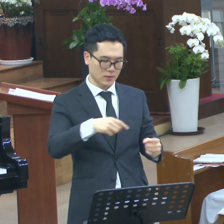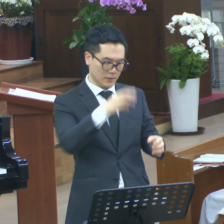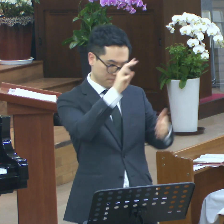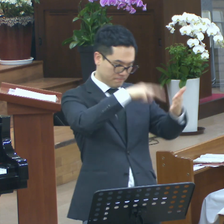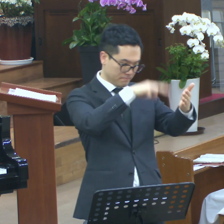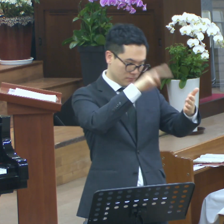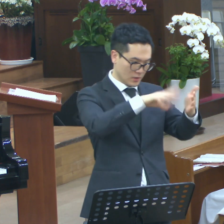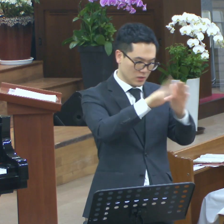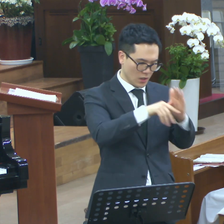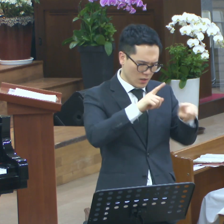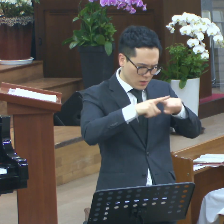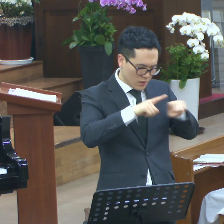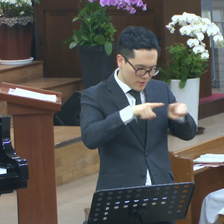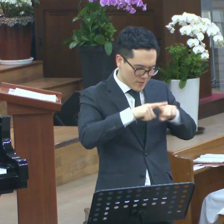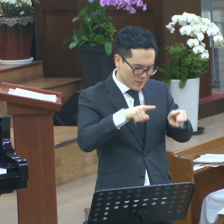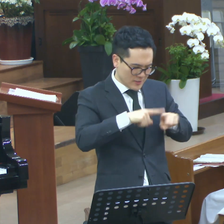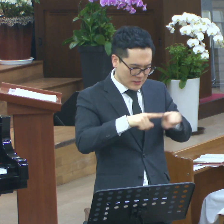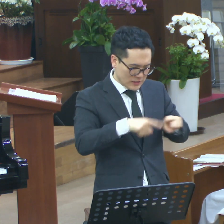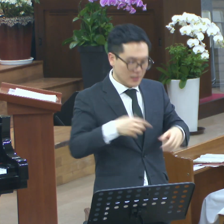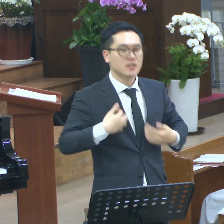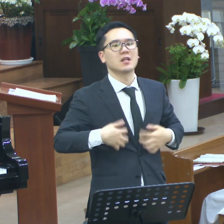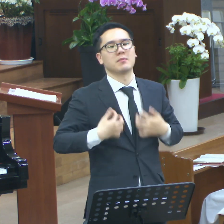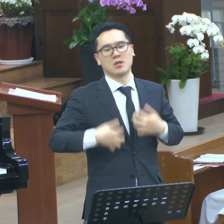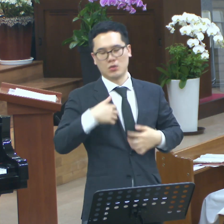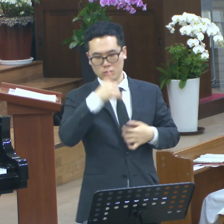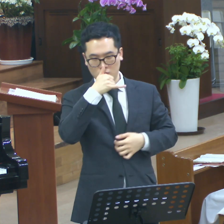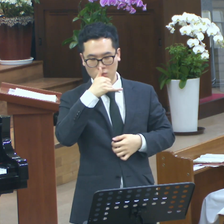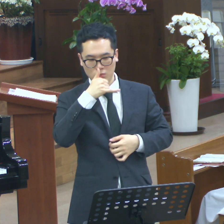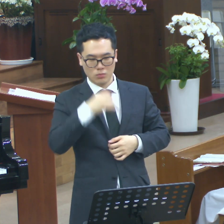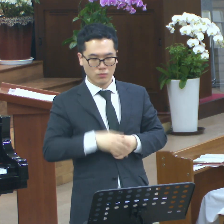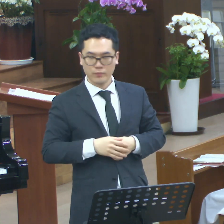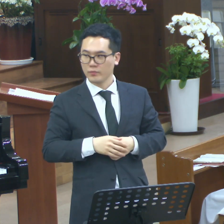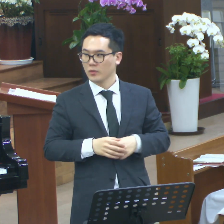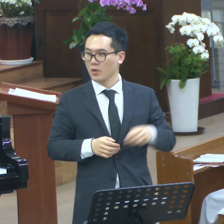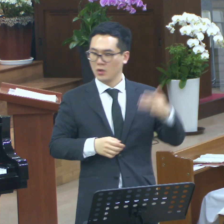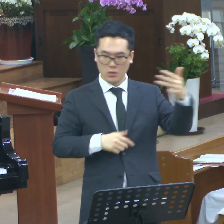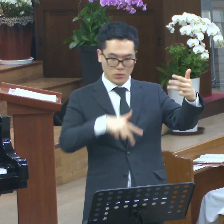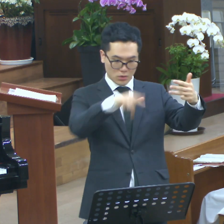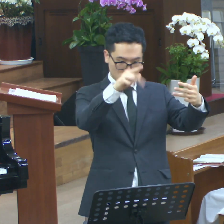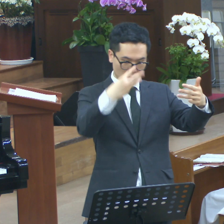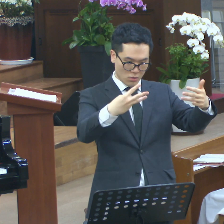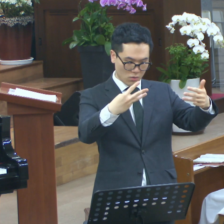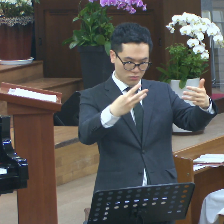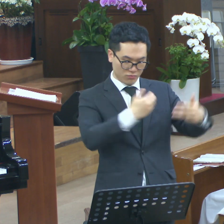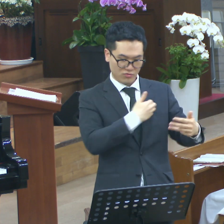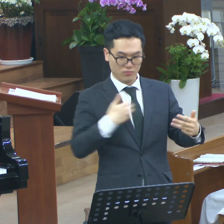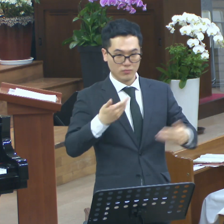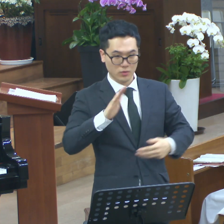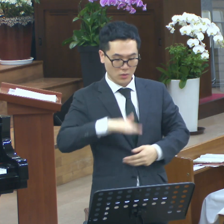히브리어를 이렇게 연결해서 해석해보면 되게 재밌어요. 근데 8절이면 충분한데 이거를 하루에